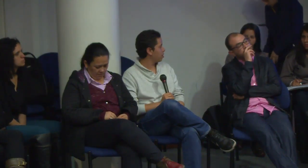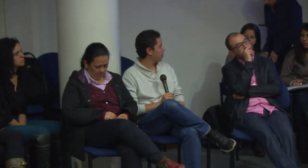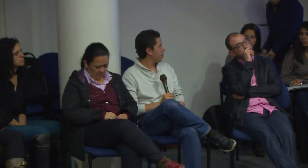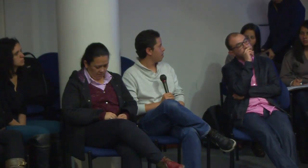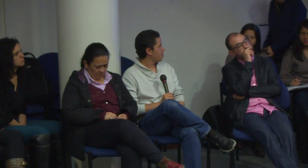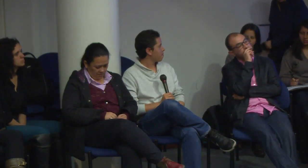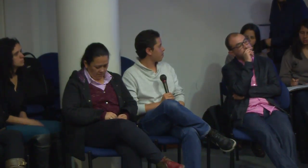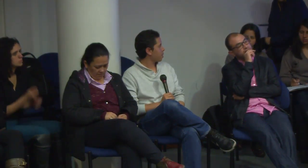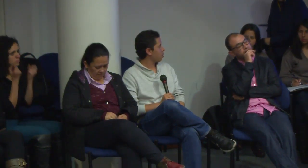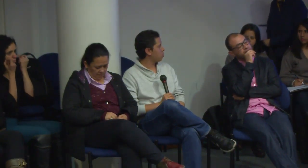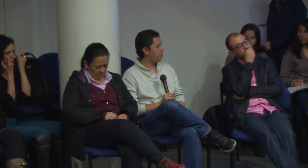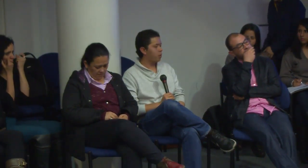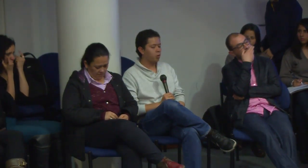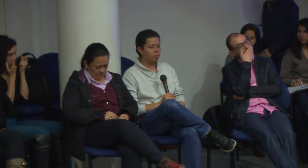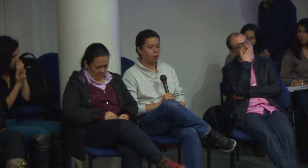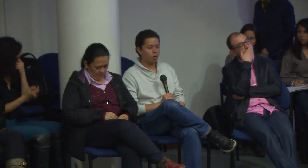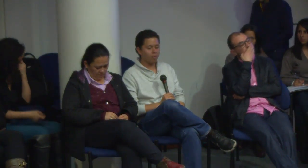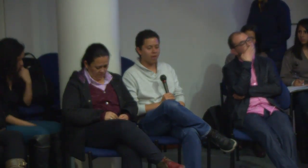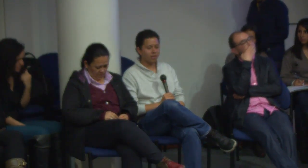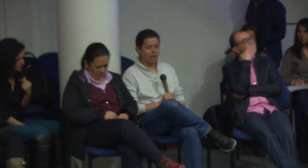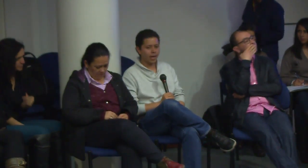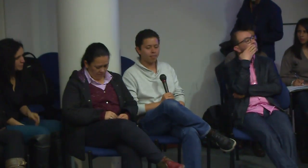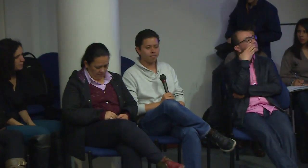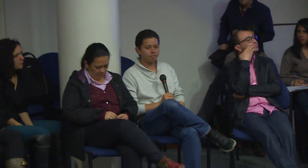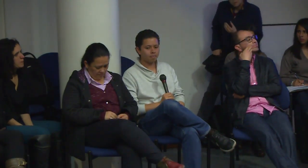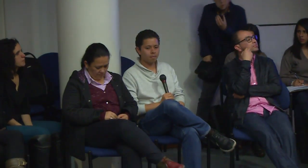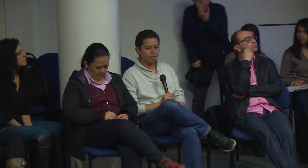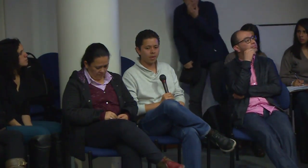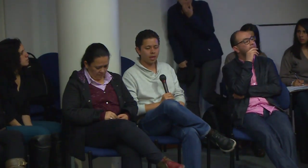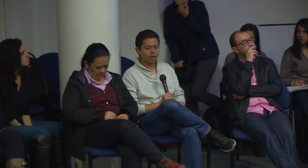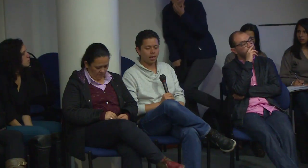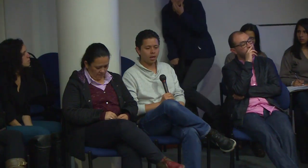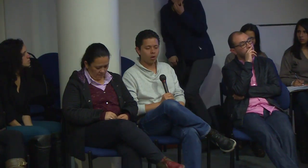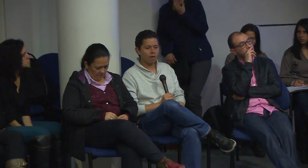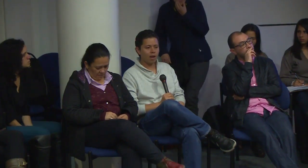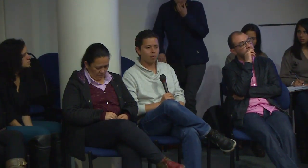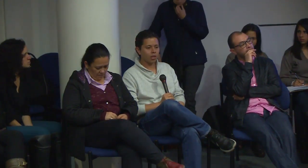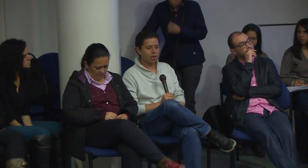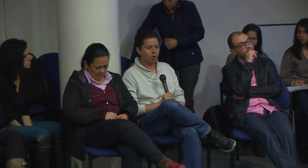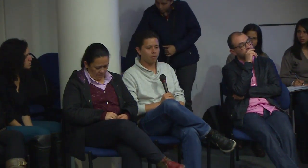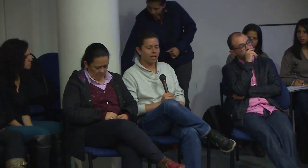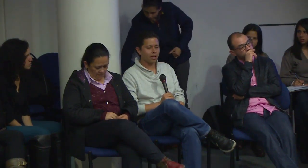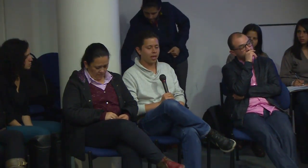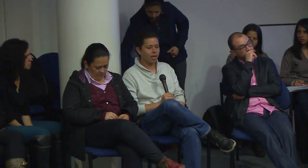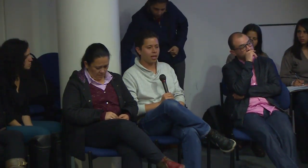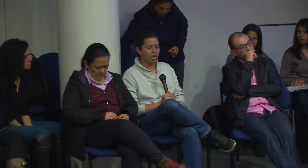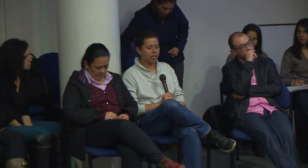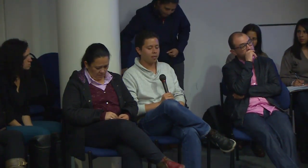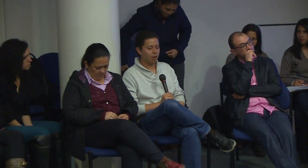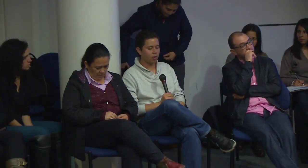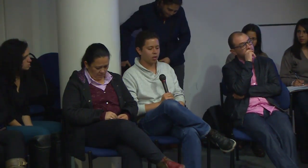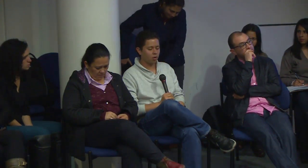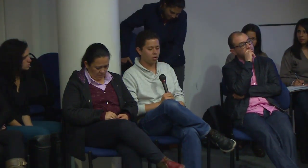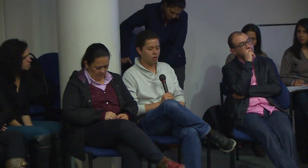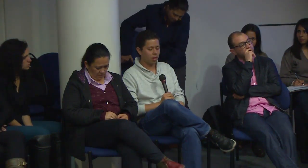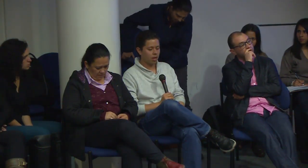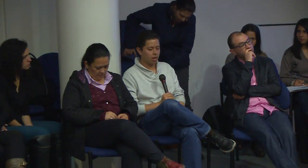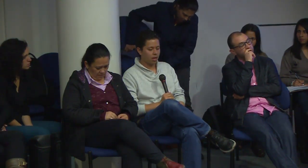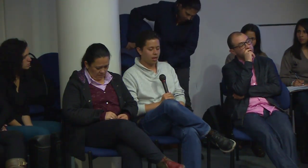pregunta. Yo me voy un poco más a lo que hablábamos anteriormente y es ese